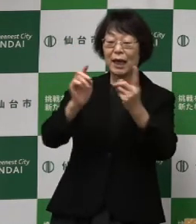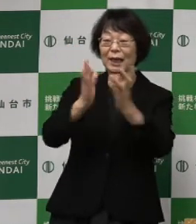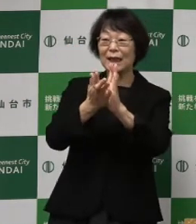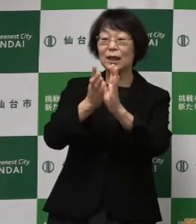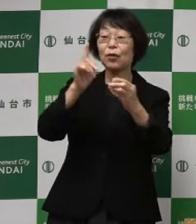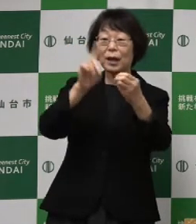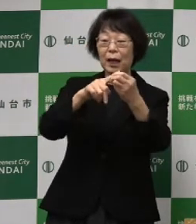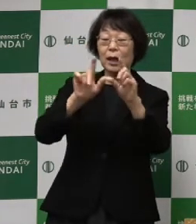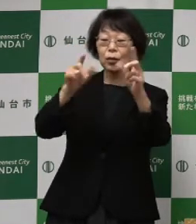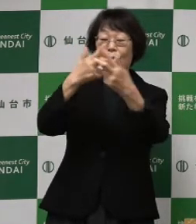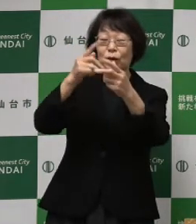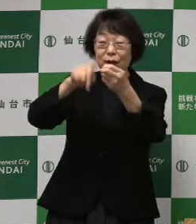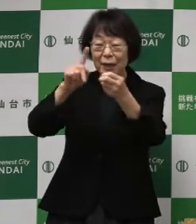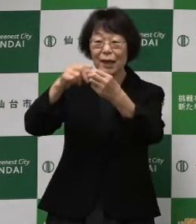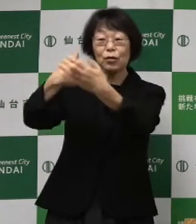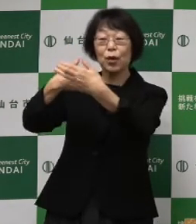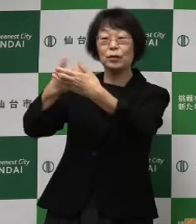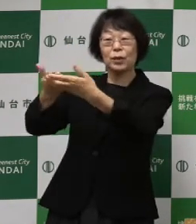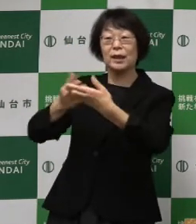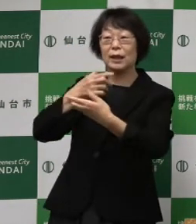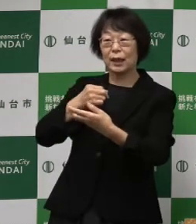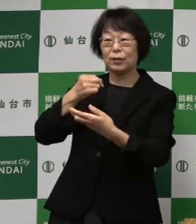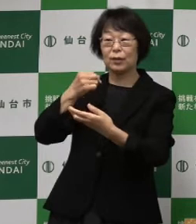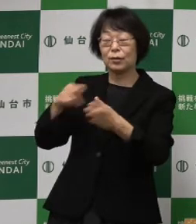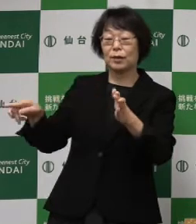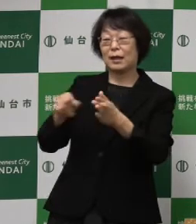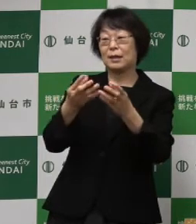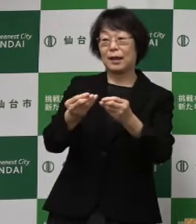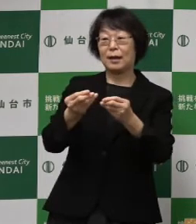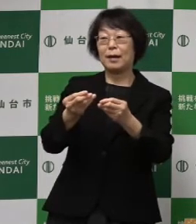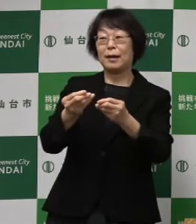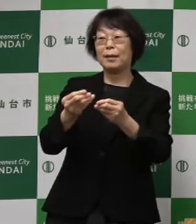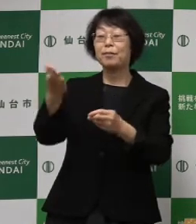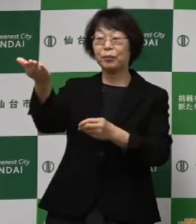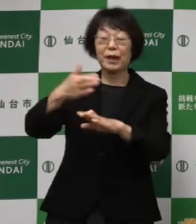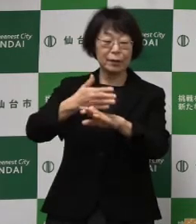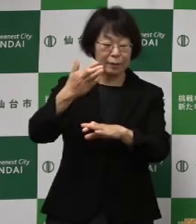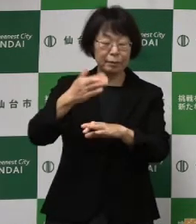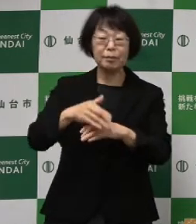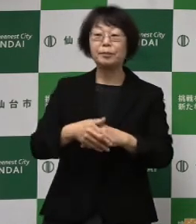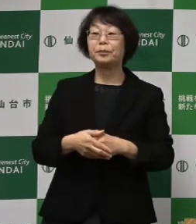、東北のためにご貢献いただきたいという気持ちで握りました。 ありがとうございます。